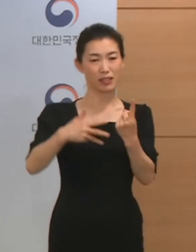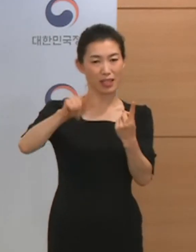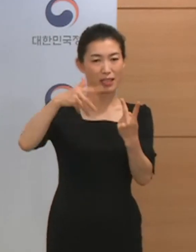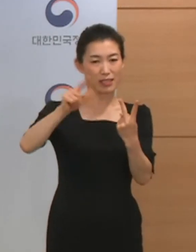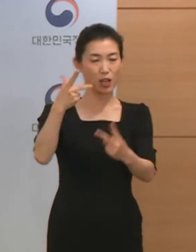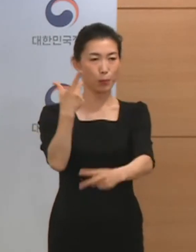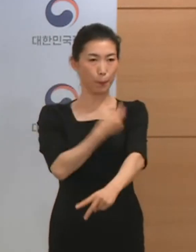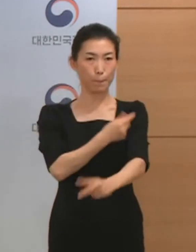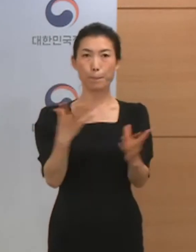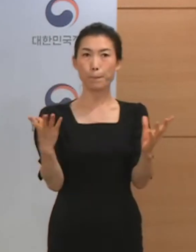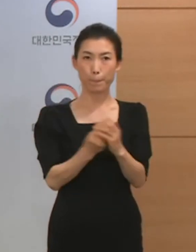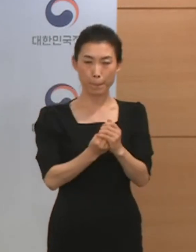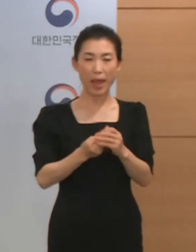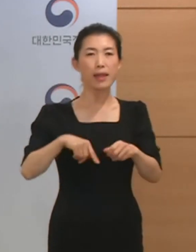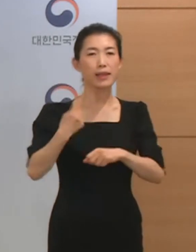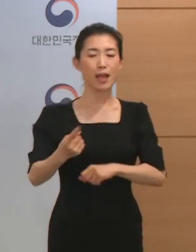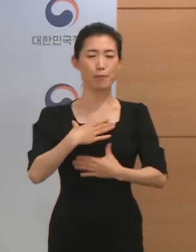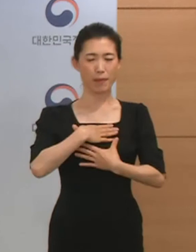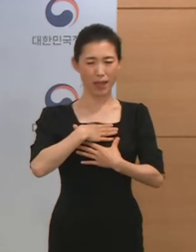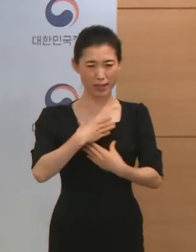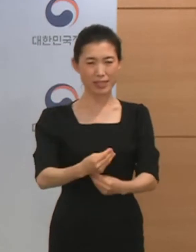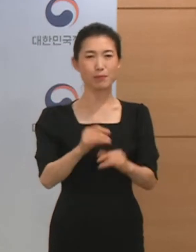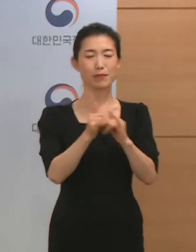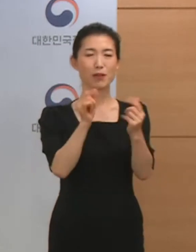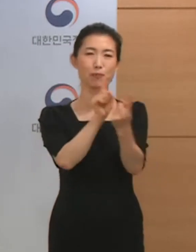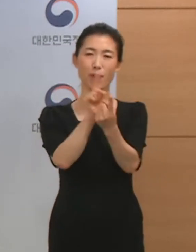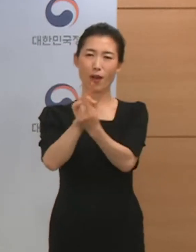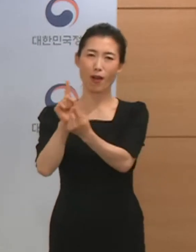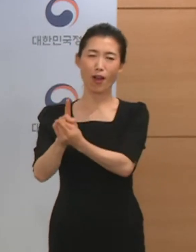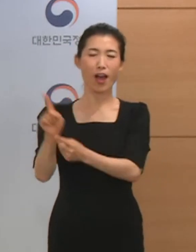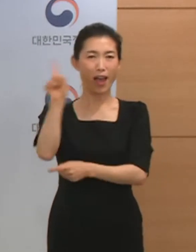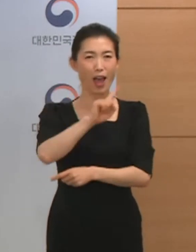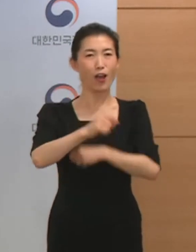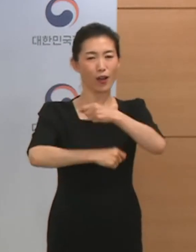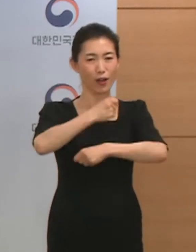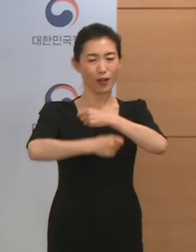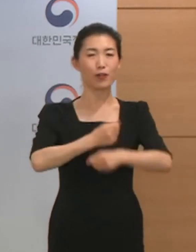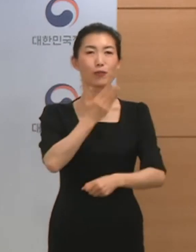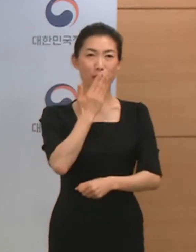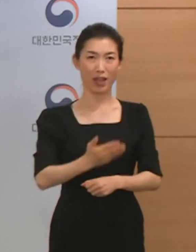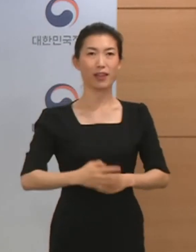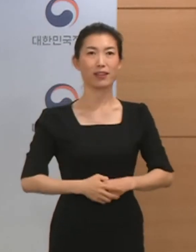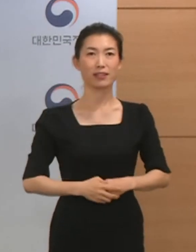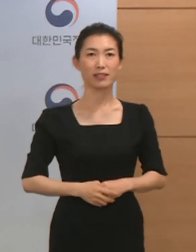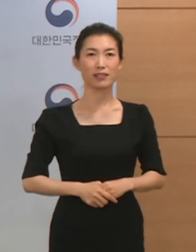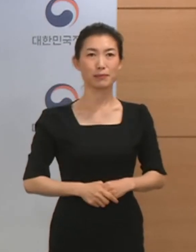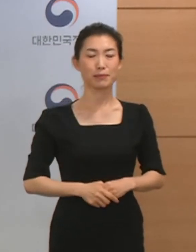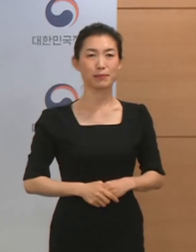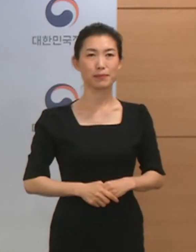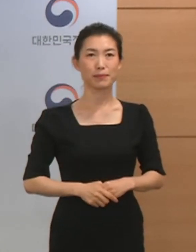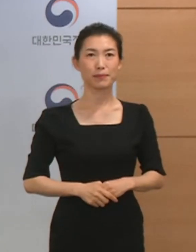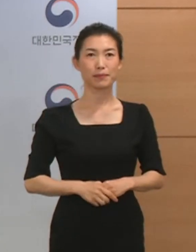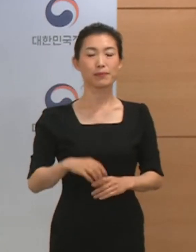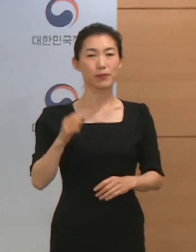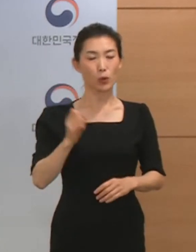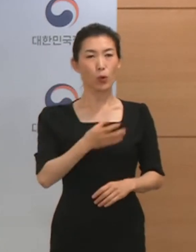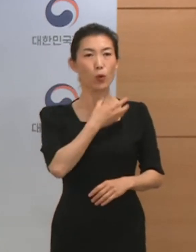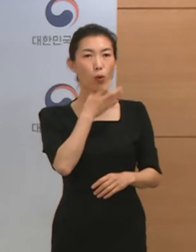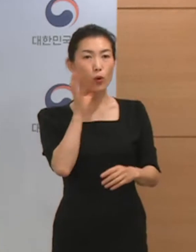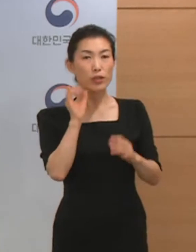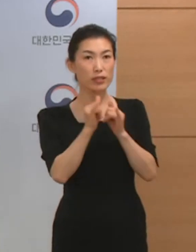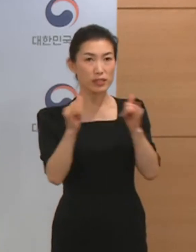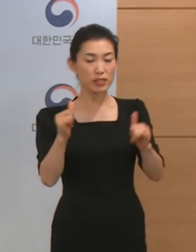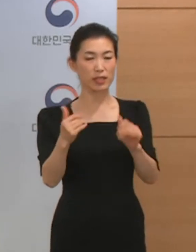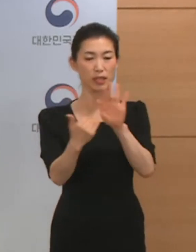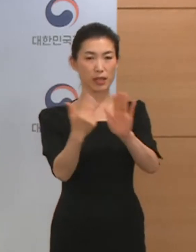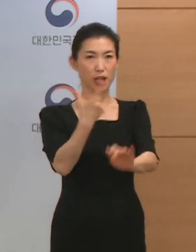보다 안심하고 사람을 만나는 일상을 보내는 것이 가능해질 것입니다. 또한 어르신들의